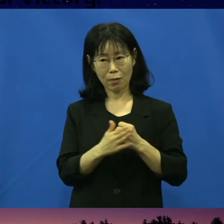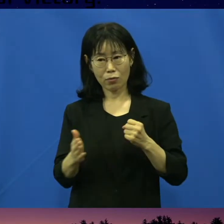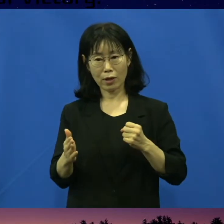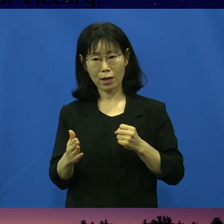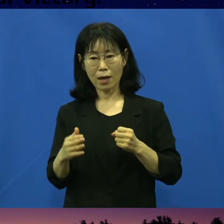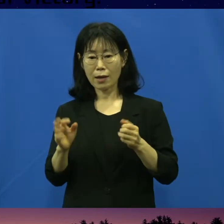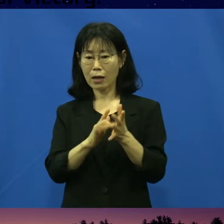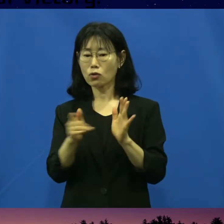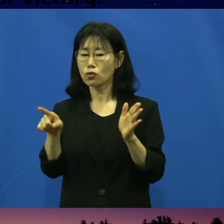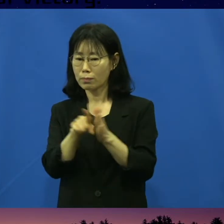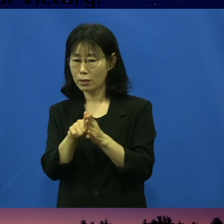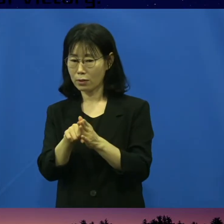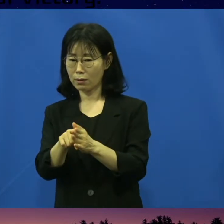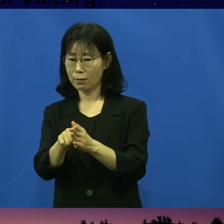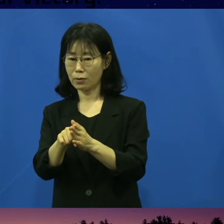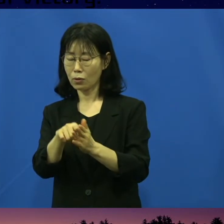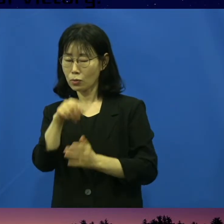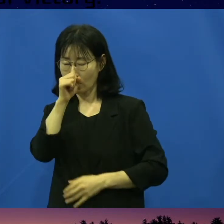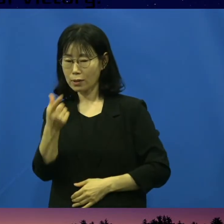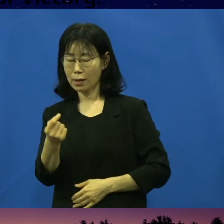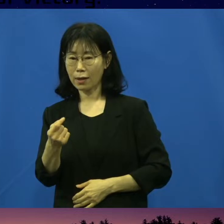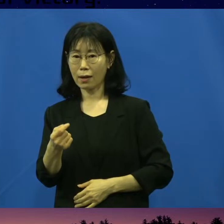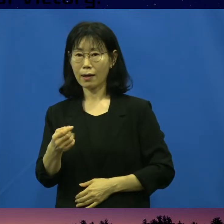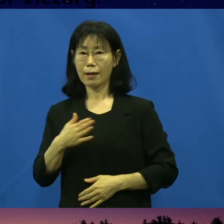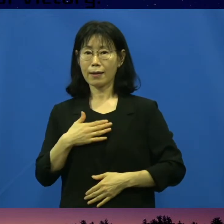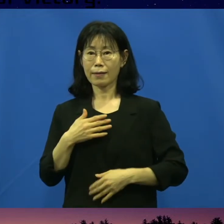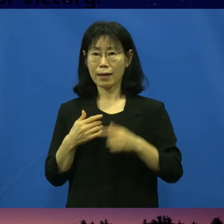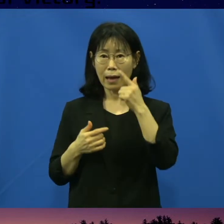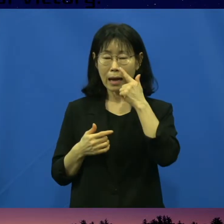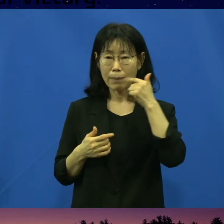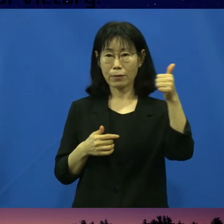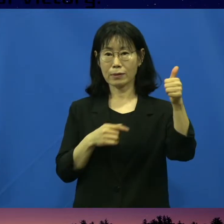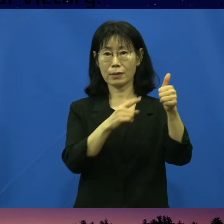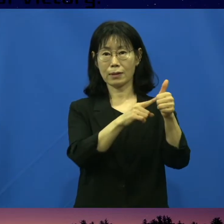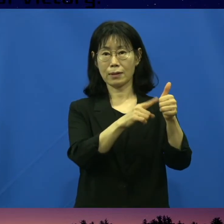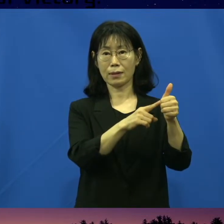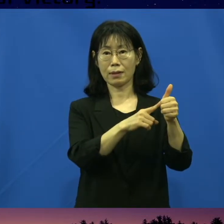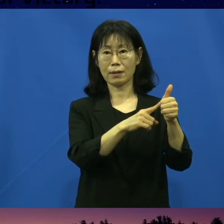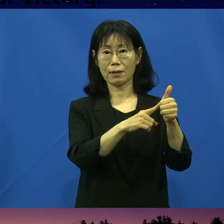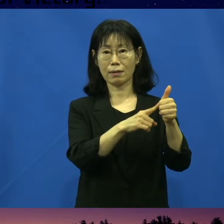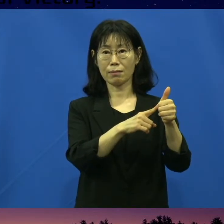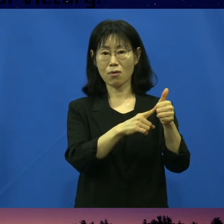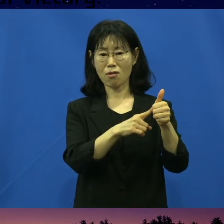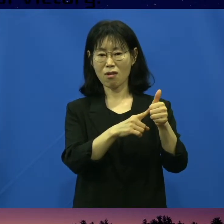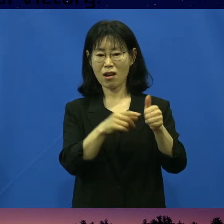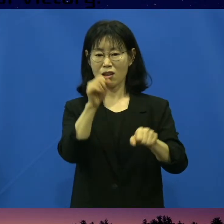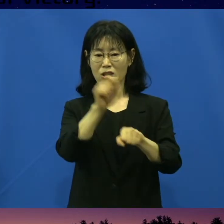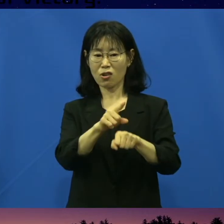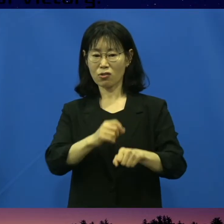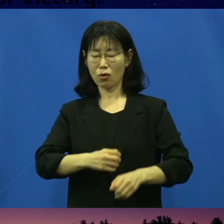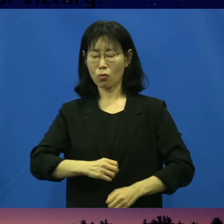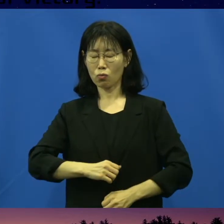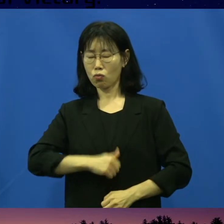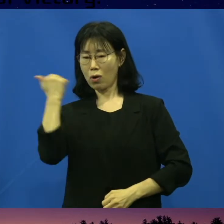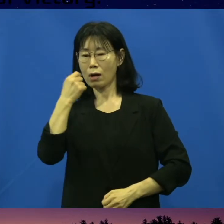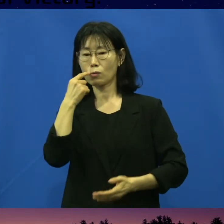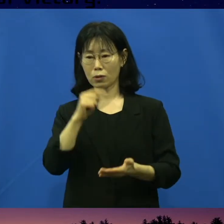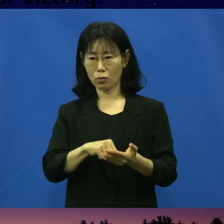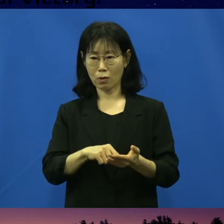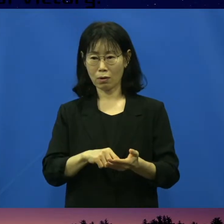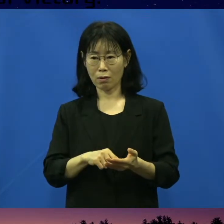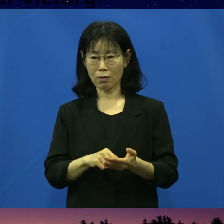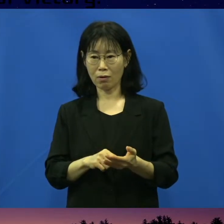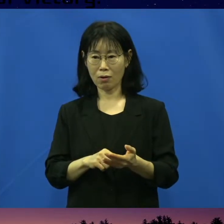그냥 맨정신으로 우리 아버지가 그냥 우리 아버지가 막 큰 성질을 하시는 분이에요. 그냥 막 동생 막 박살을 해버려요.